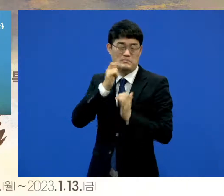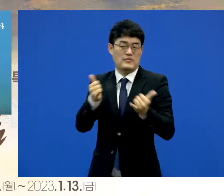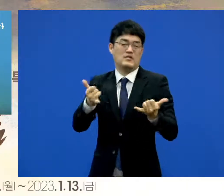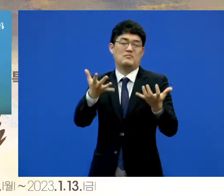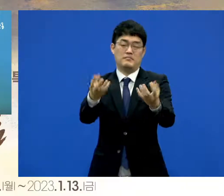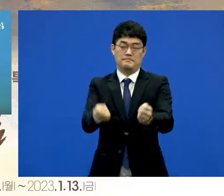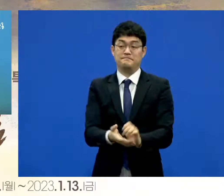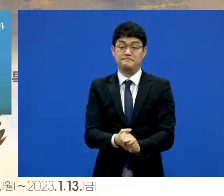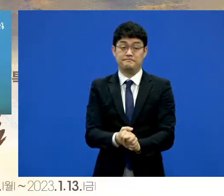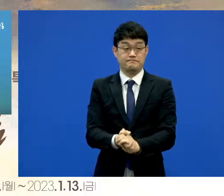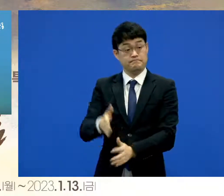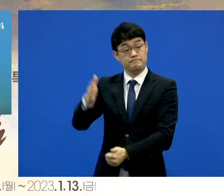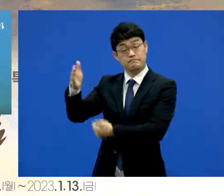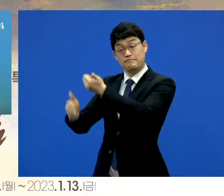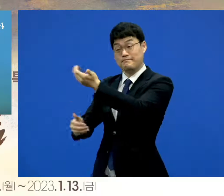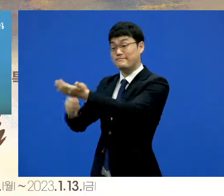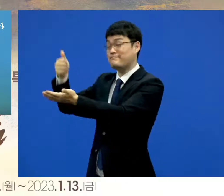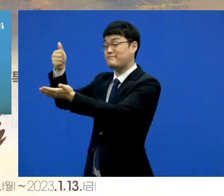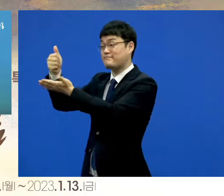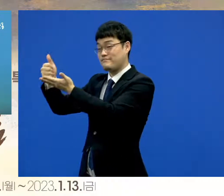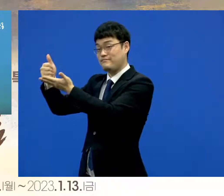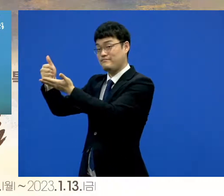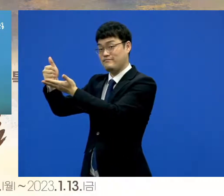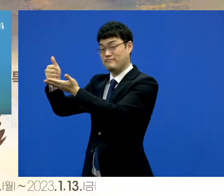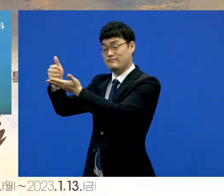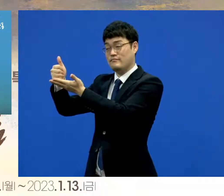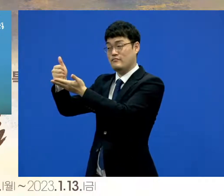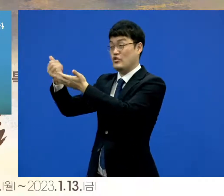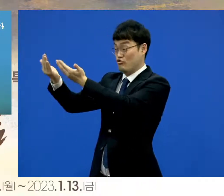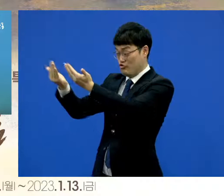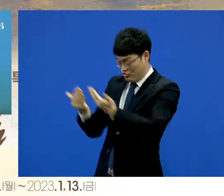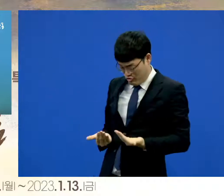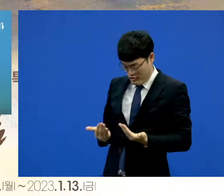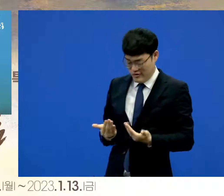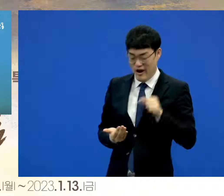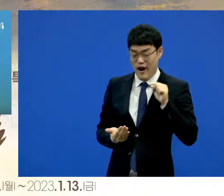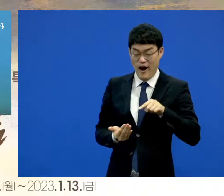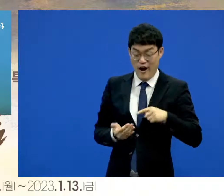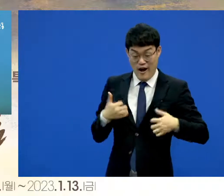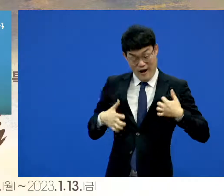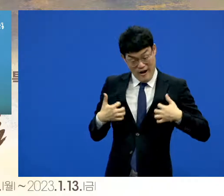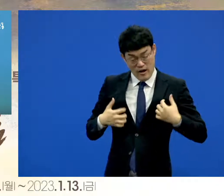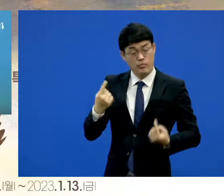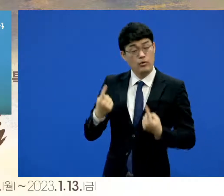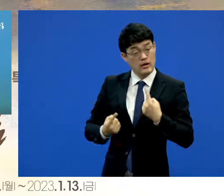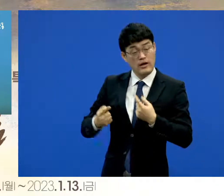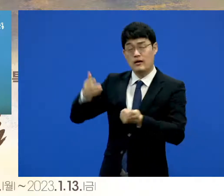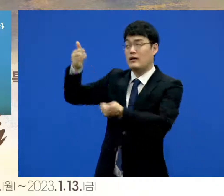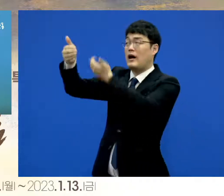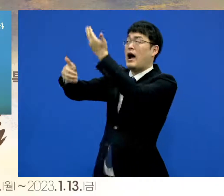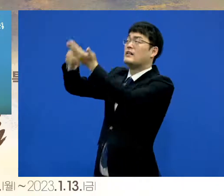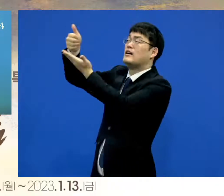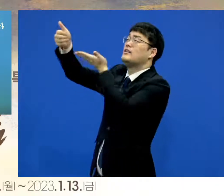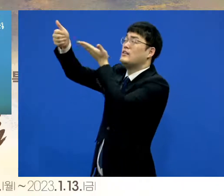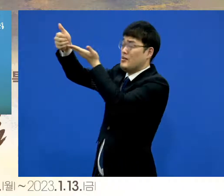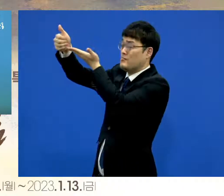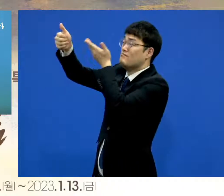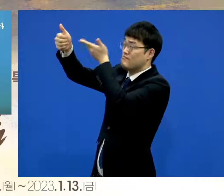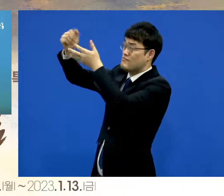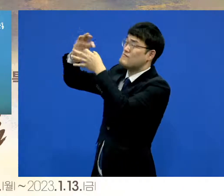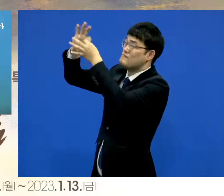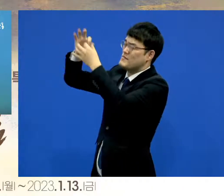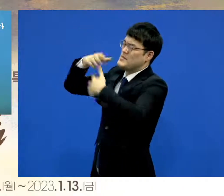하나님으로부터 주어지는 것보다 하나님을 구해야 한다는 것이죠. 자, 오늘 탕자의 가장 큰 실수는